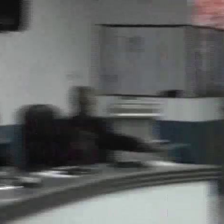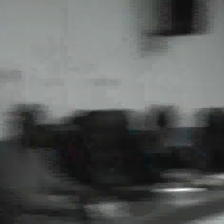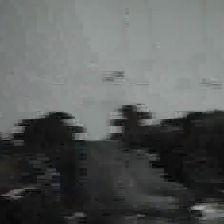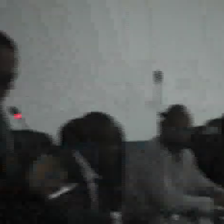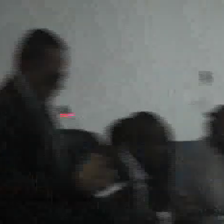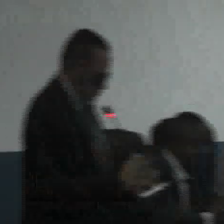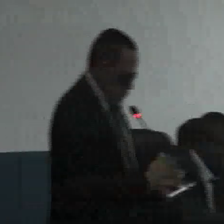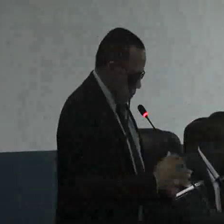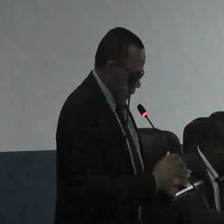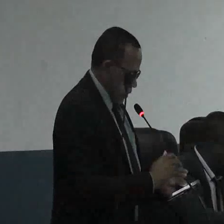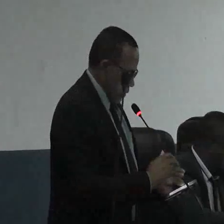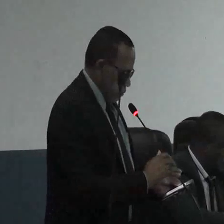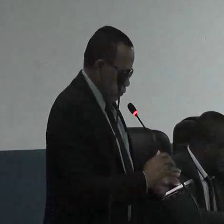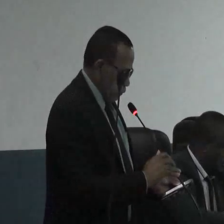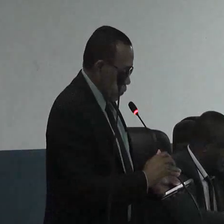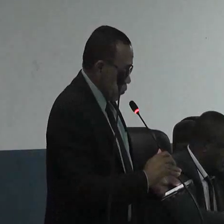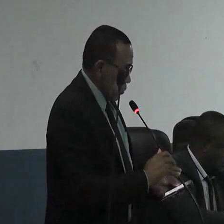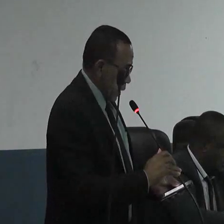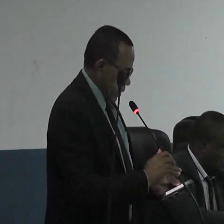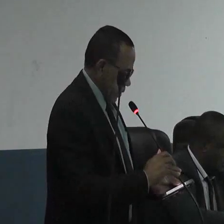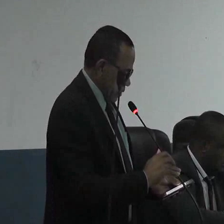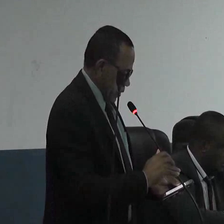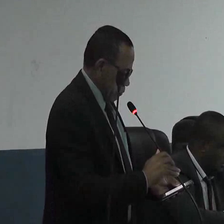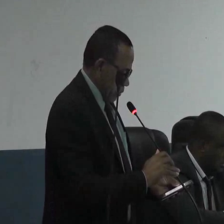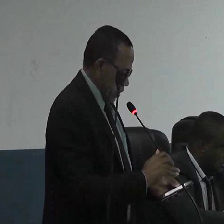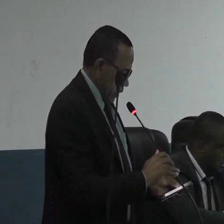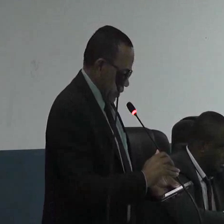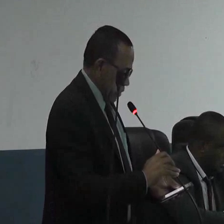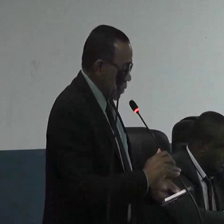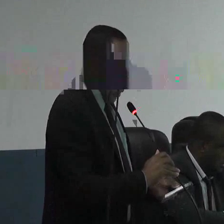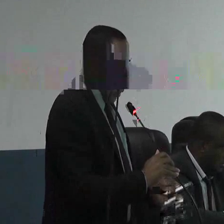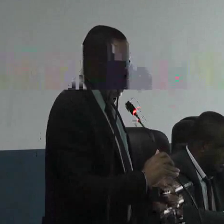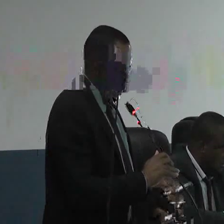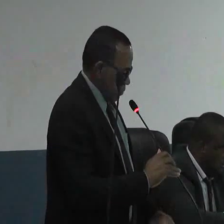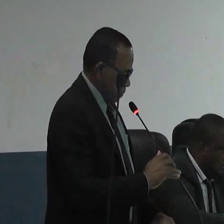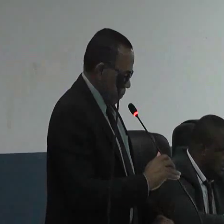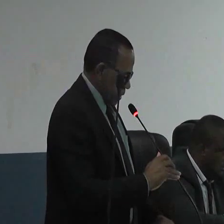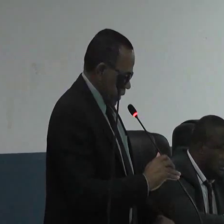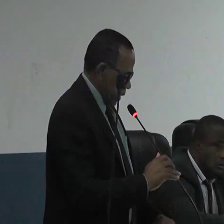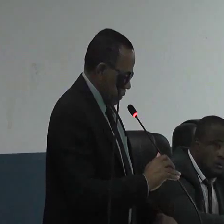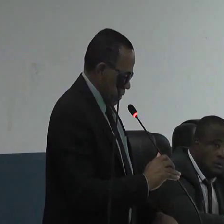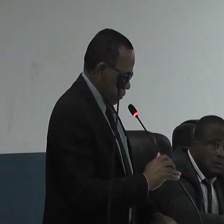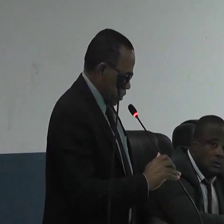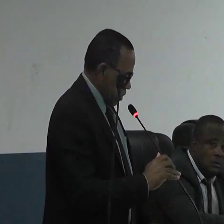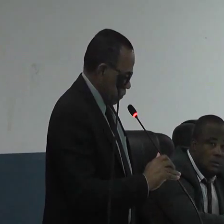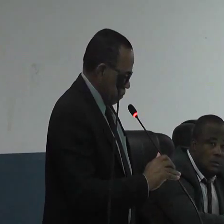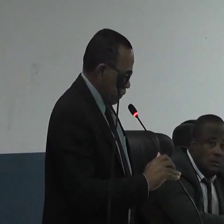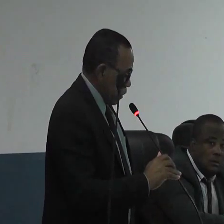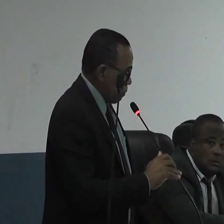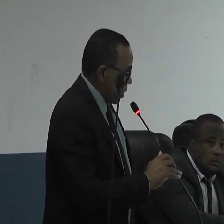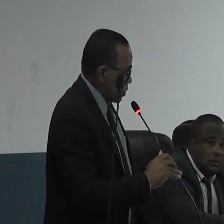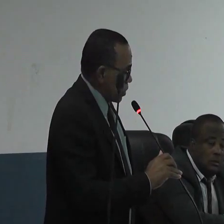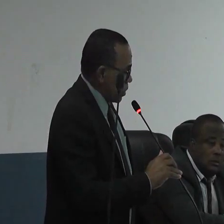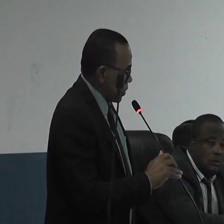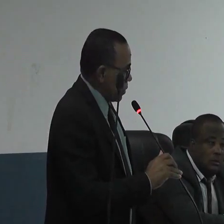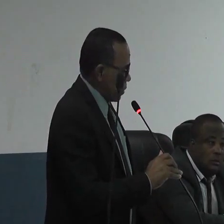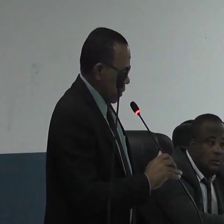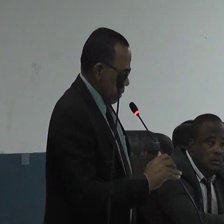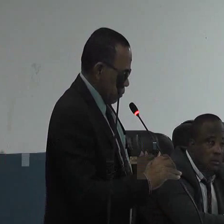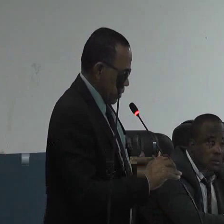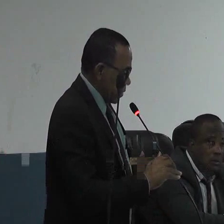objetivo da regulamentação do Fundo da Criança e do Adolescente. Queremos parabenizar o Executivo, o prefeito Mário